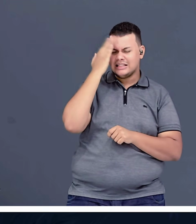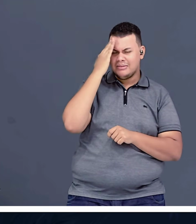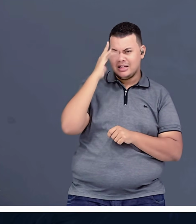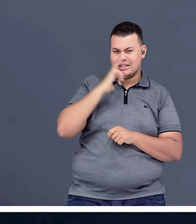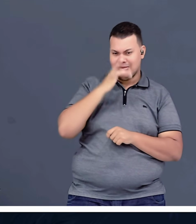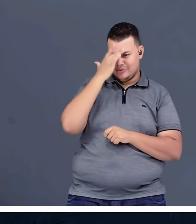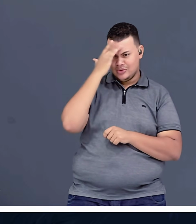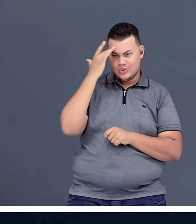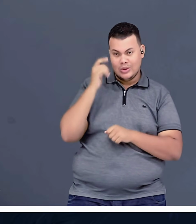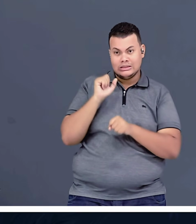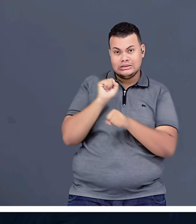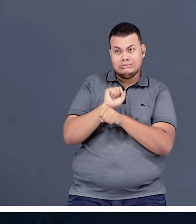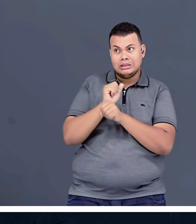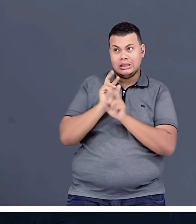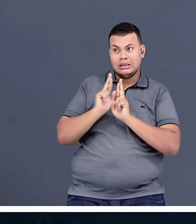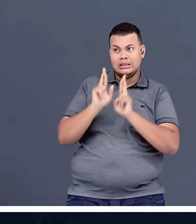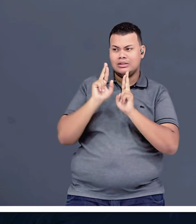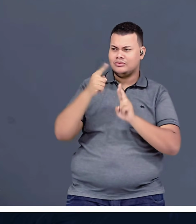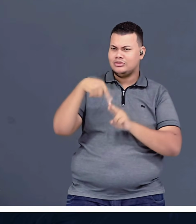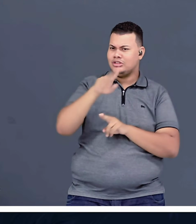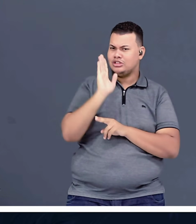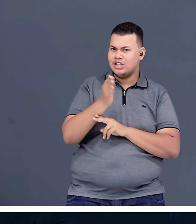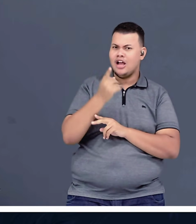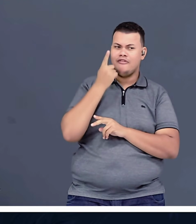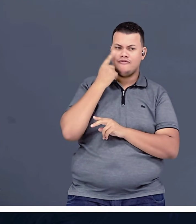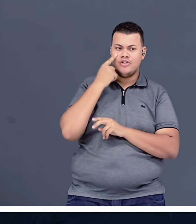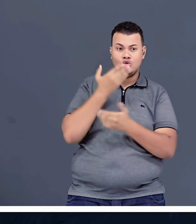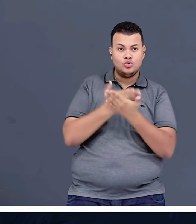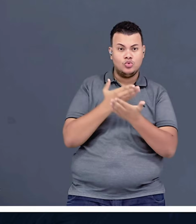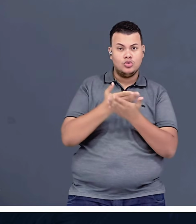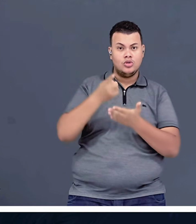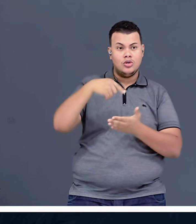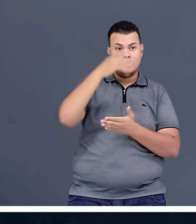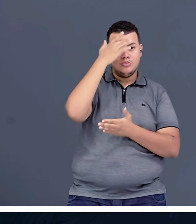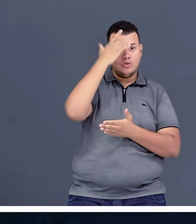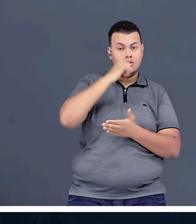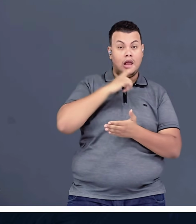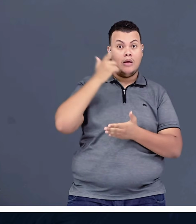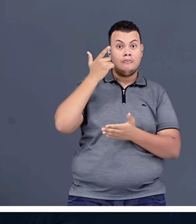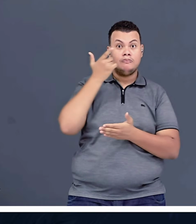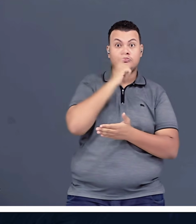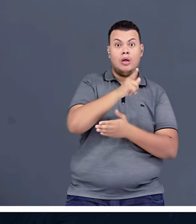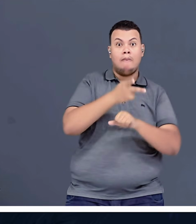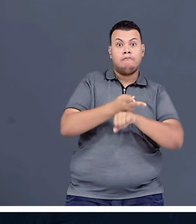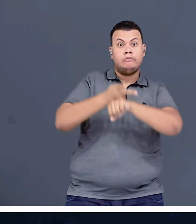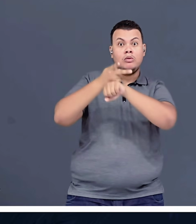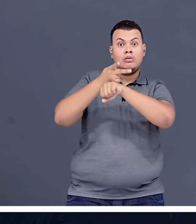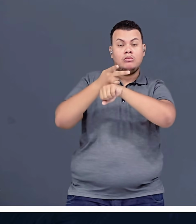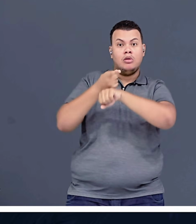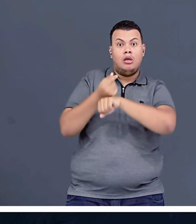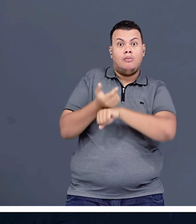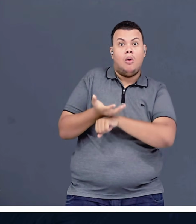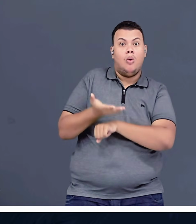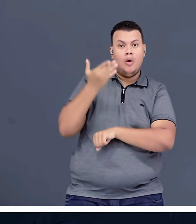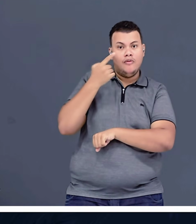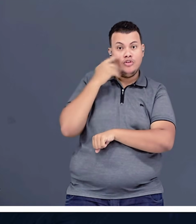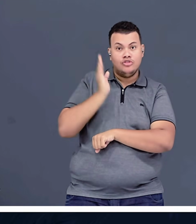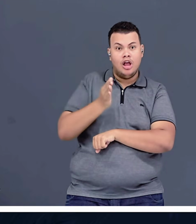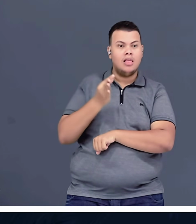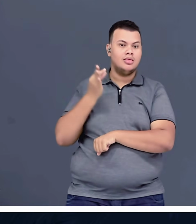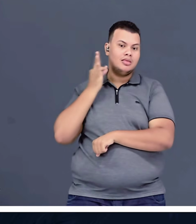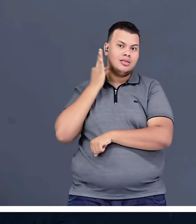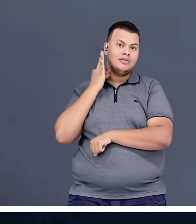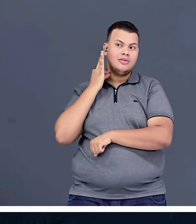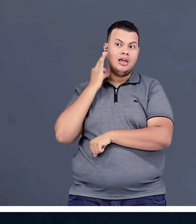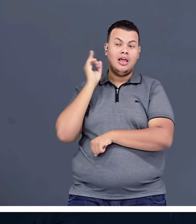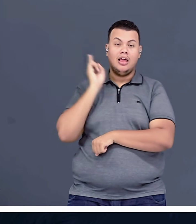isso? Você já viu estudos sobre pessoas que ganharam na Mega Sena, grandes prêmios? Você já viu?